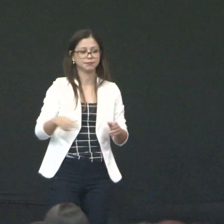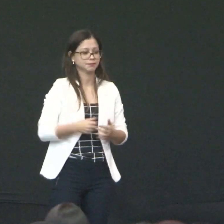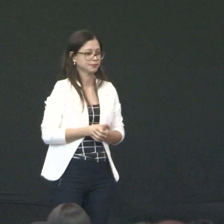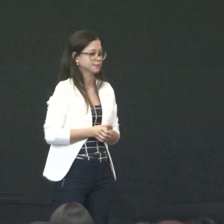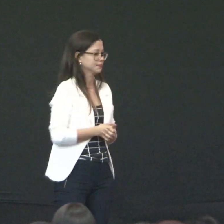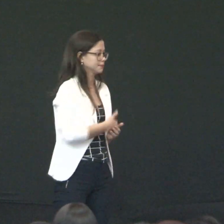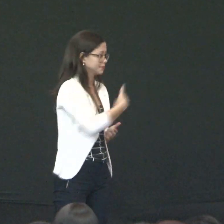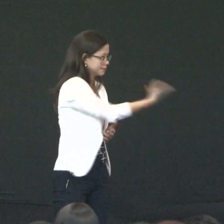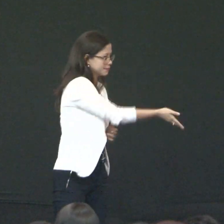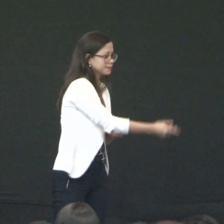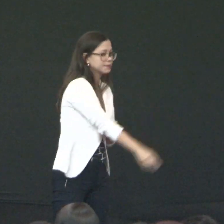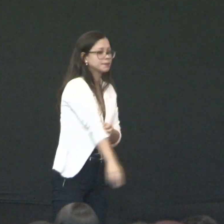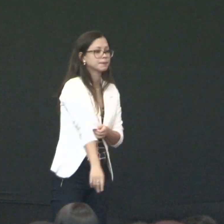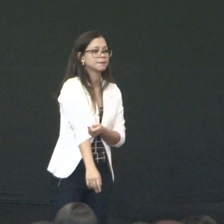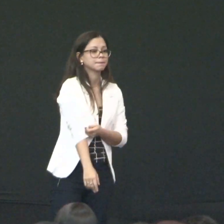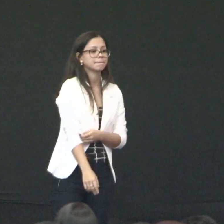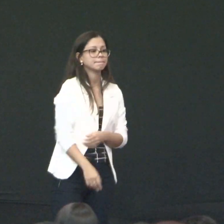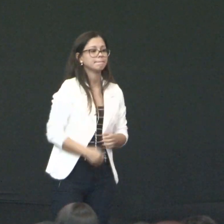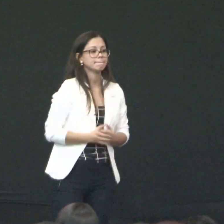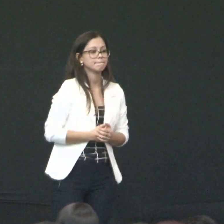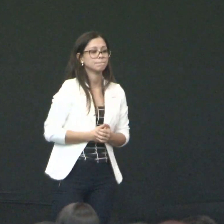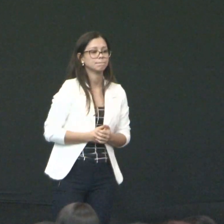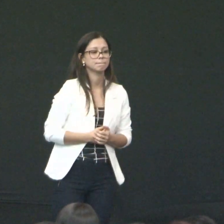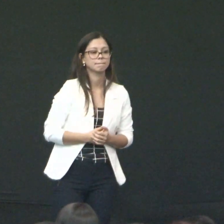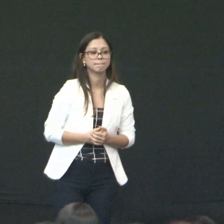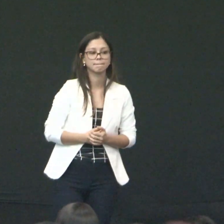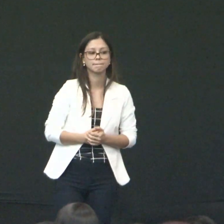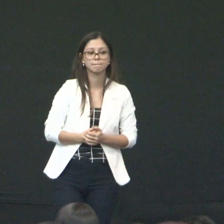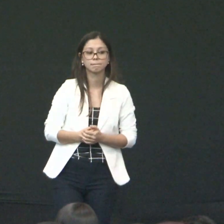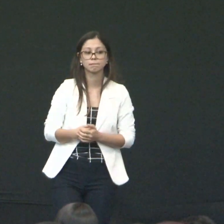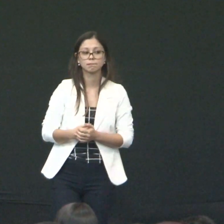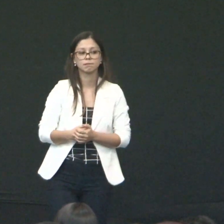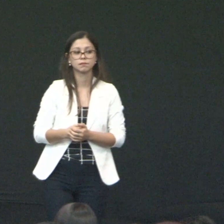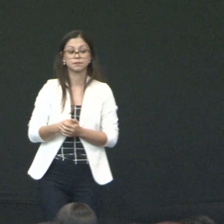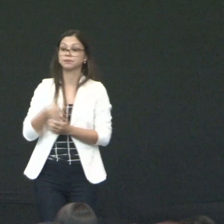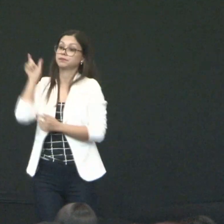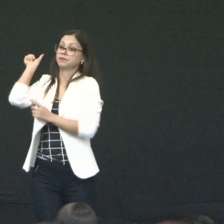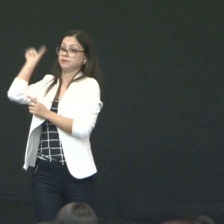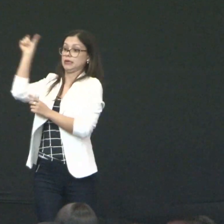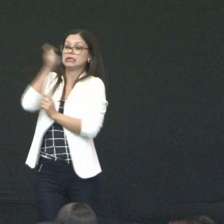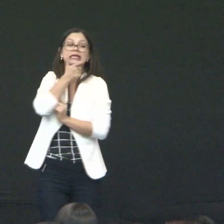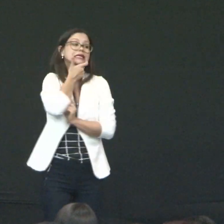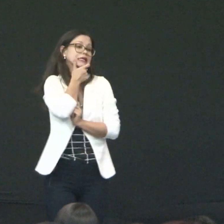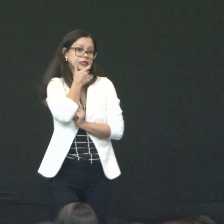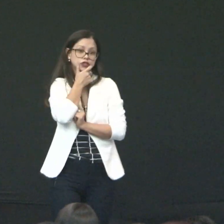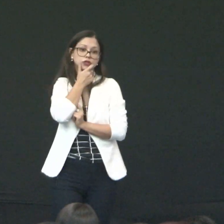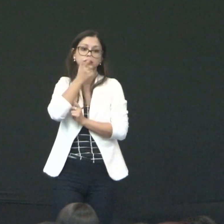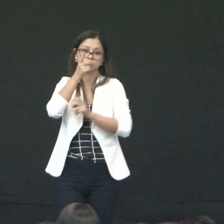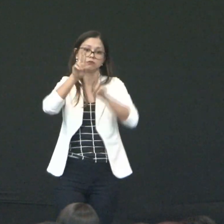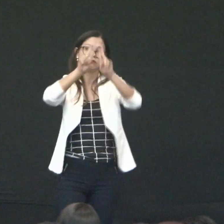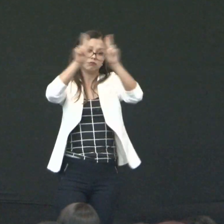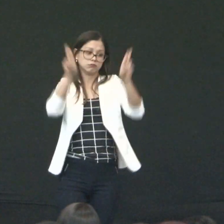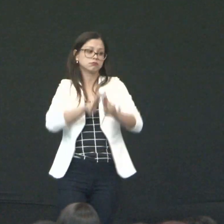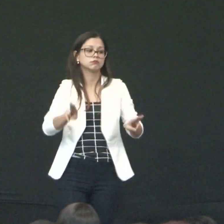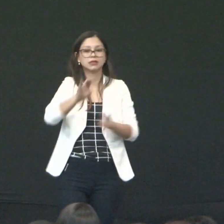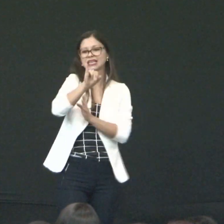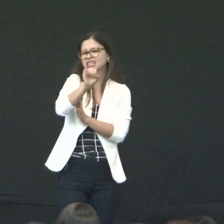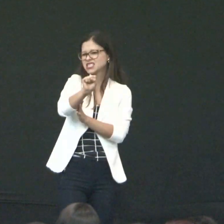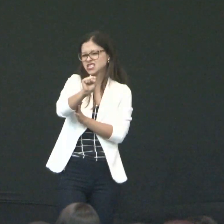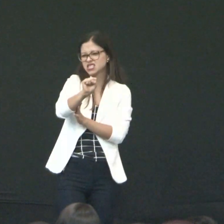língua de sinais, que se utiliza da língua de sinais internacionais, a necessidade de que ela seja interpretada para Libras.